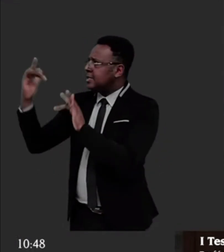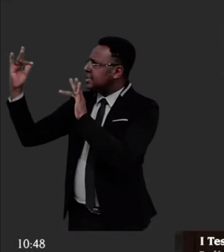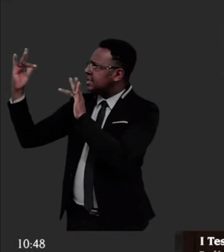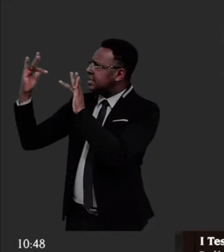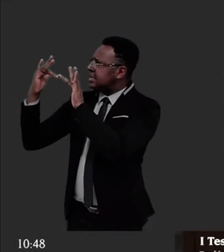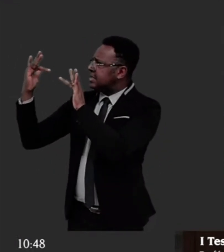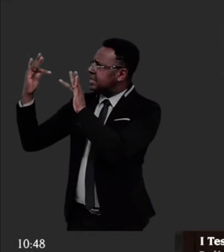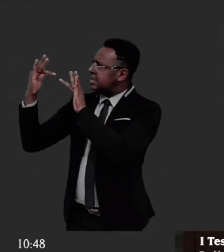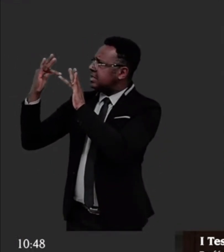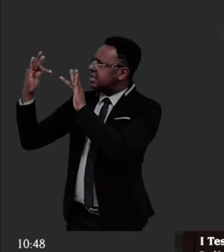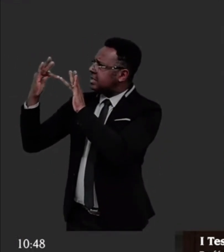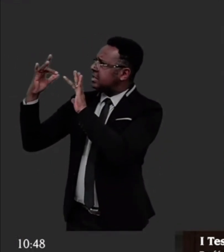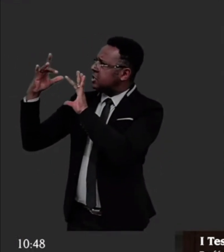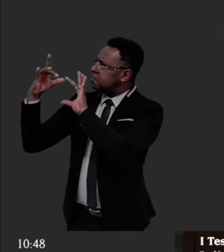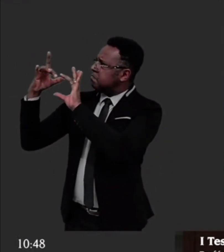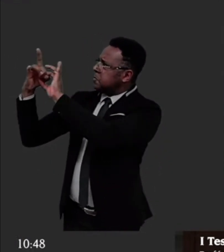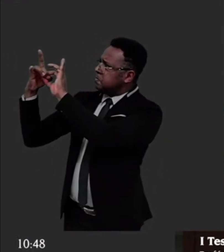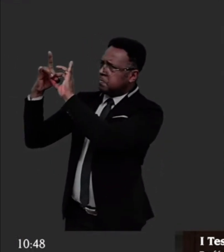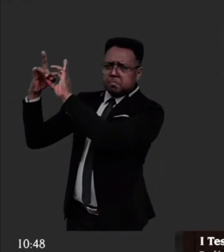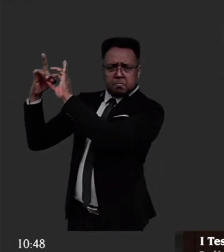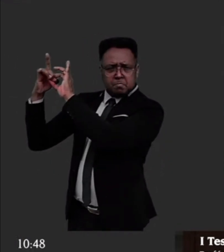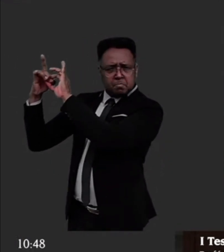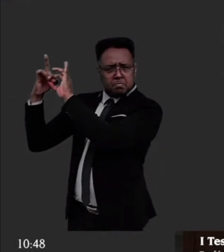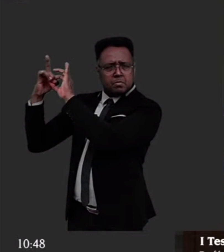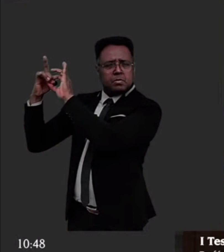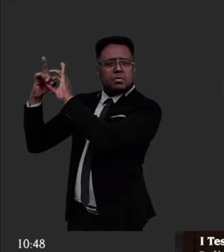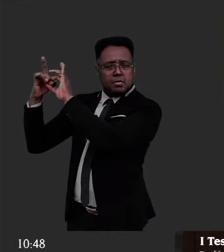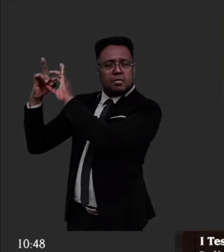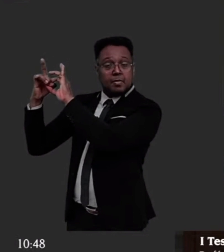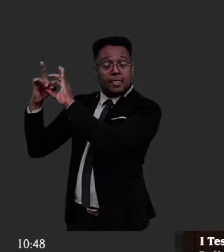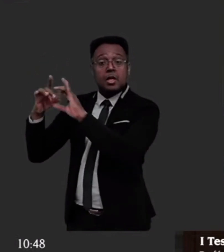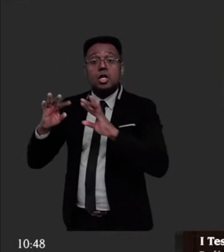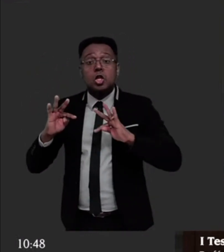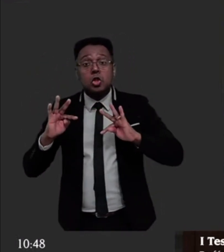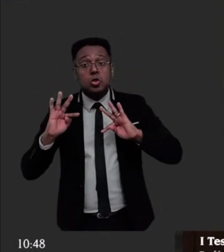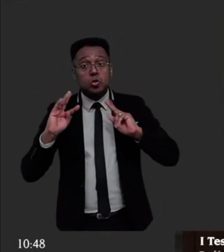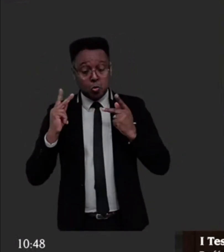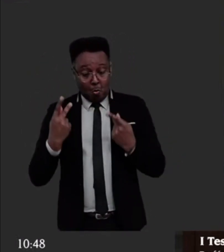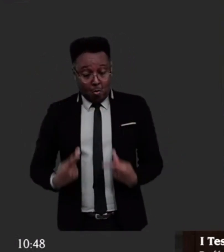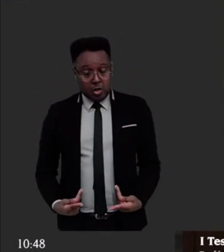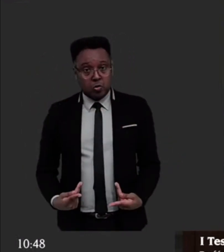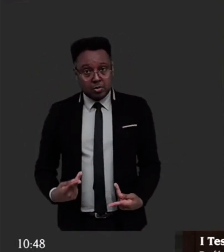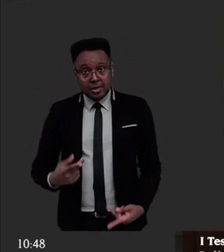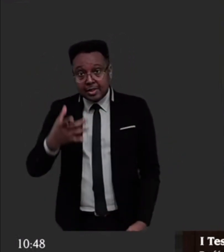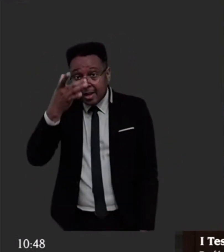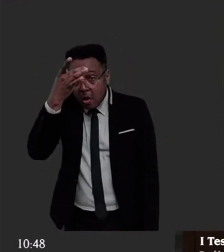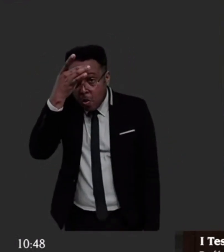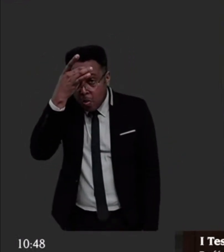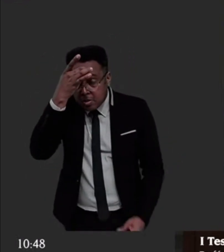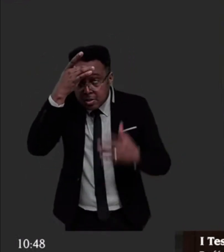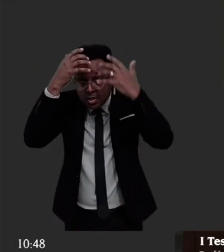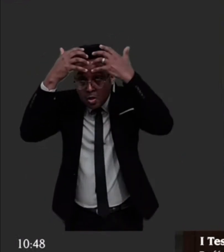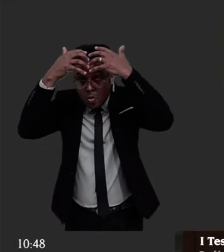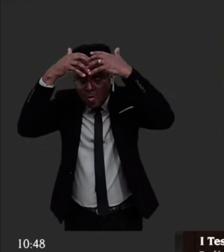Os irmãos sabem que todo ser humano que tem juízo, que não perdeu a mente, ele tem um lugar,